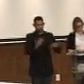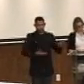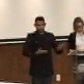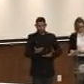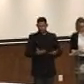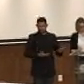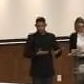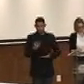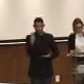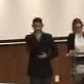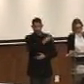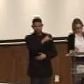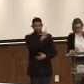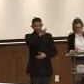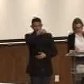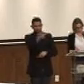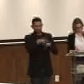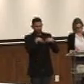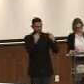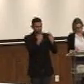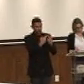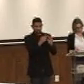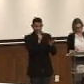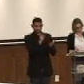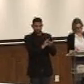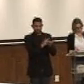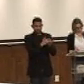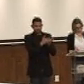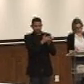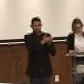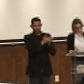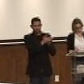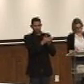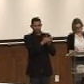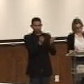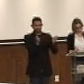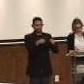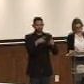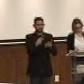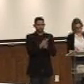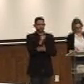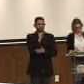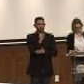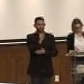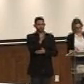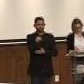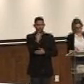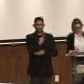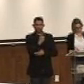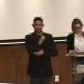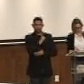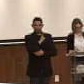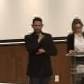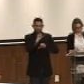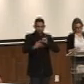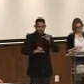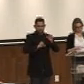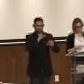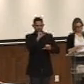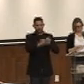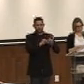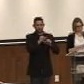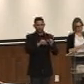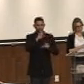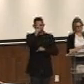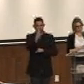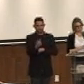servidores. E depois daquela reunião, que na verdade começou pelo fato de que nós havíamos mudado o nosso